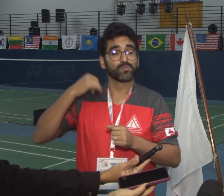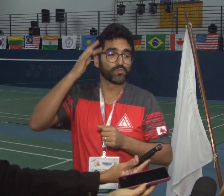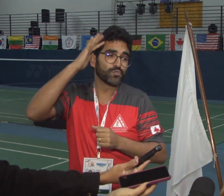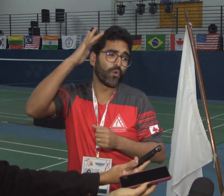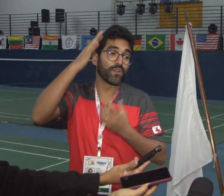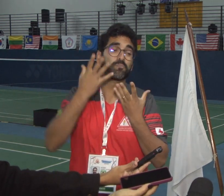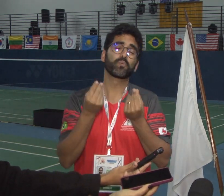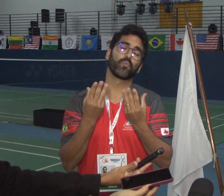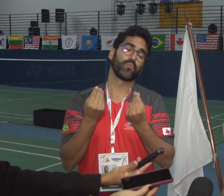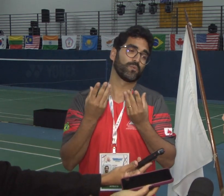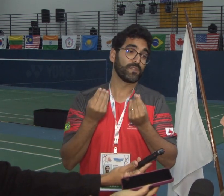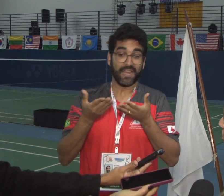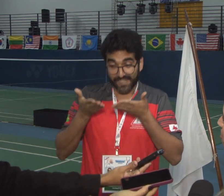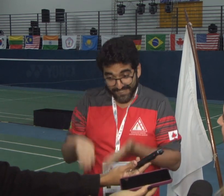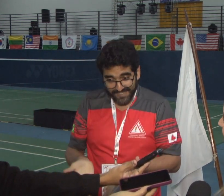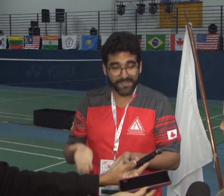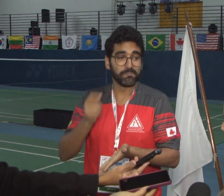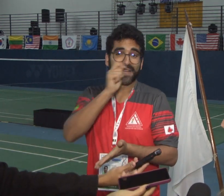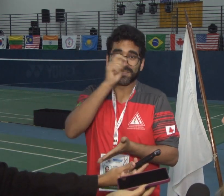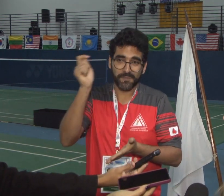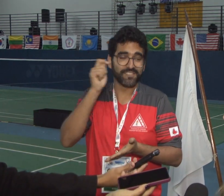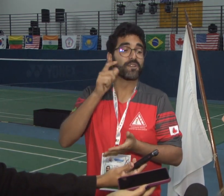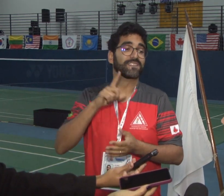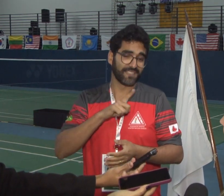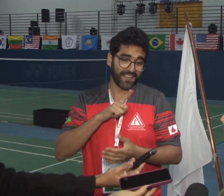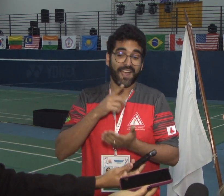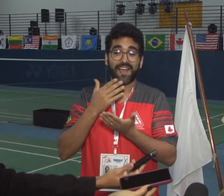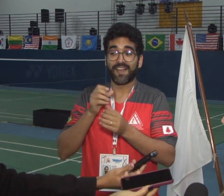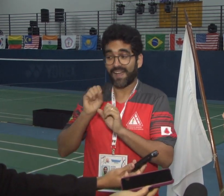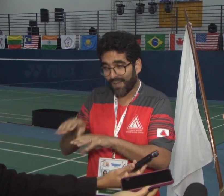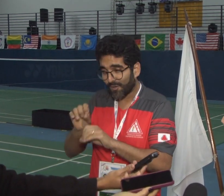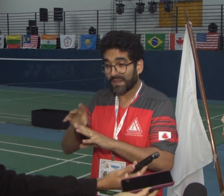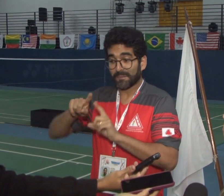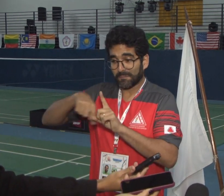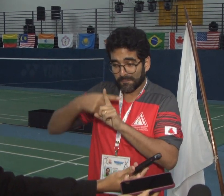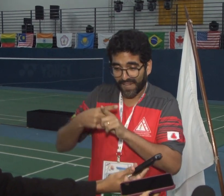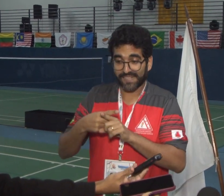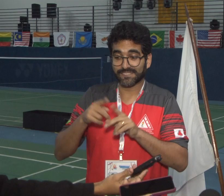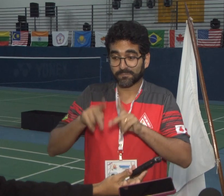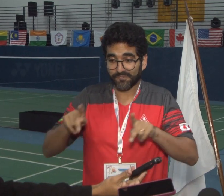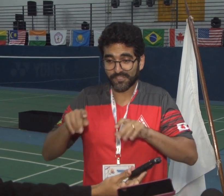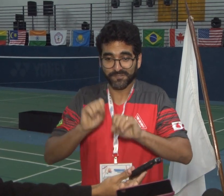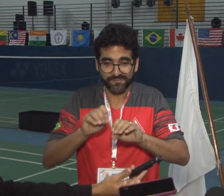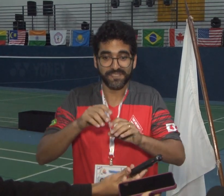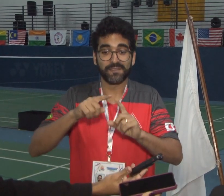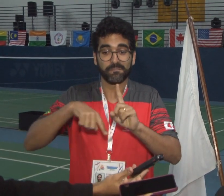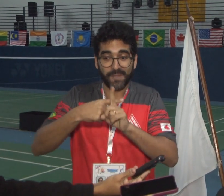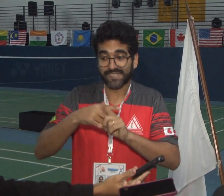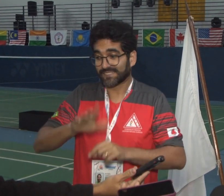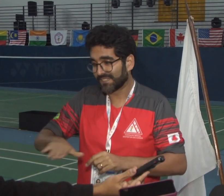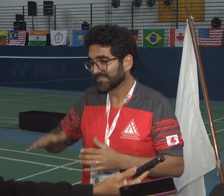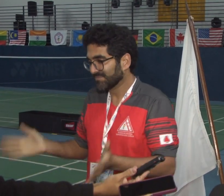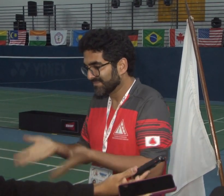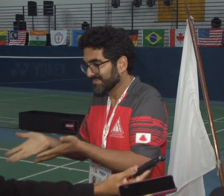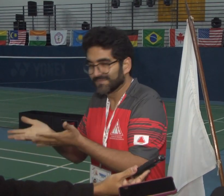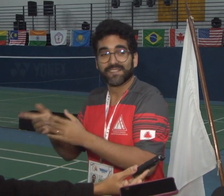é um sonho muito grande, né? Eu estou realizando, literalmente, um sonho meu de vida. Eu sempre trabalhei como